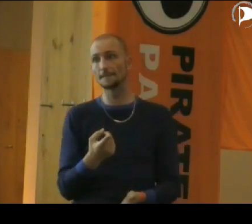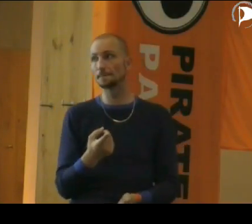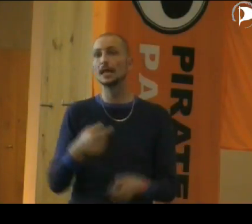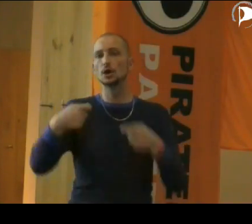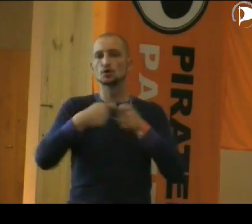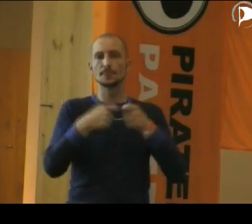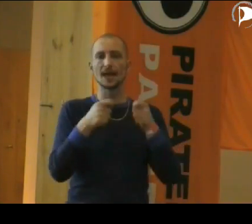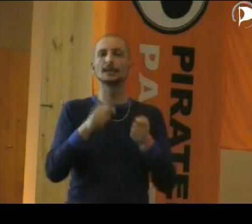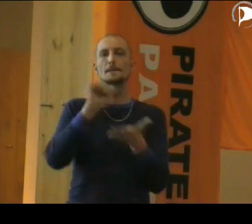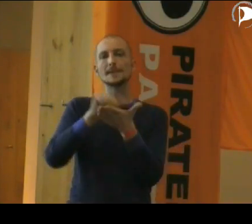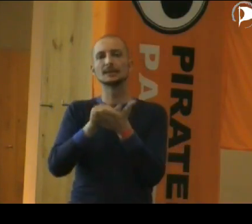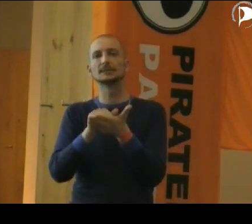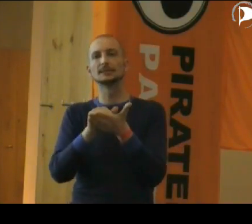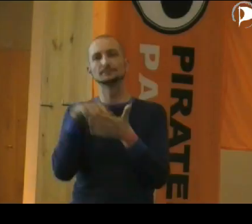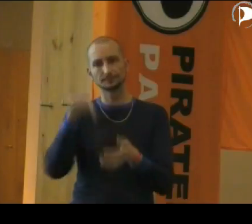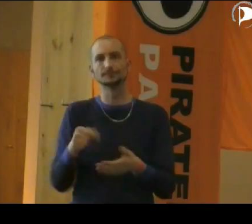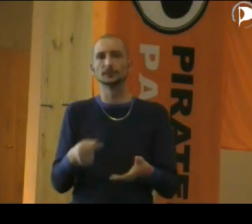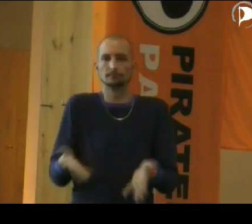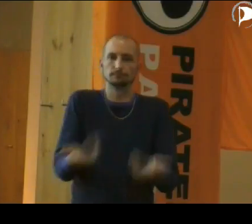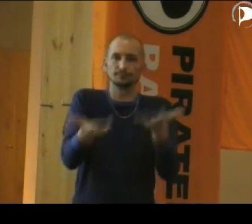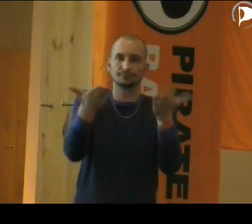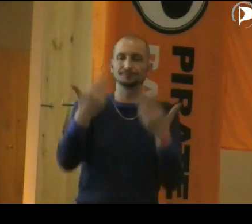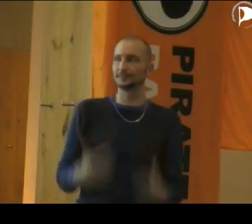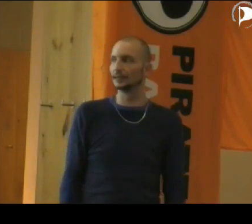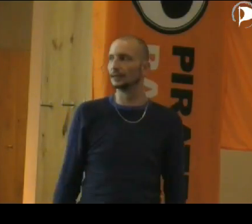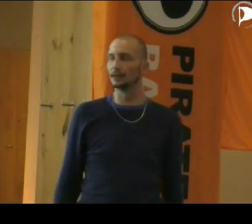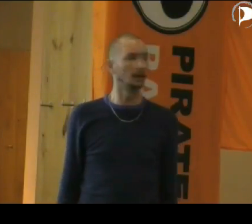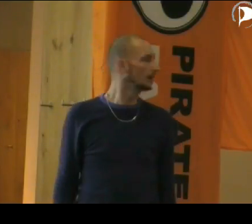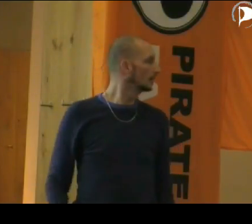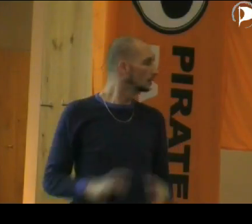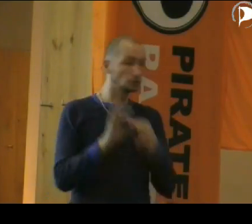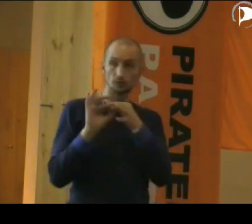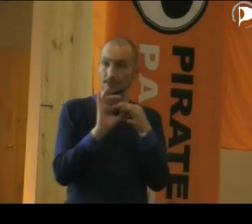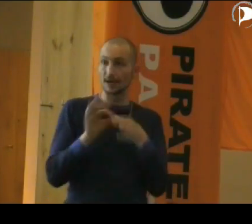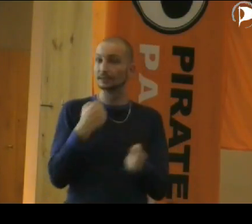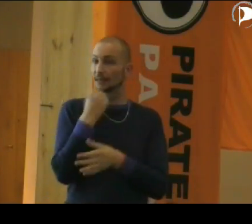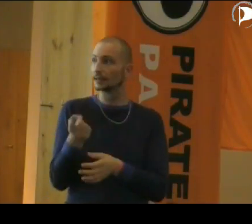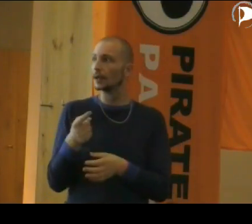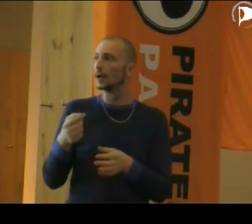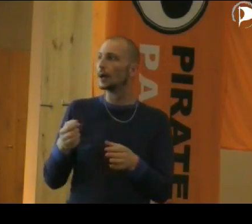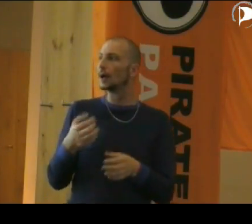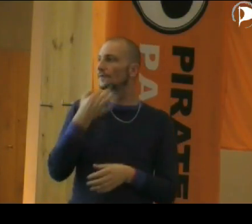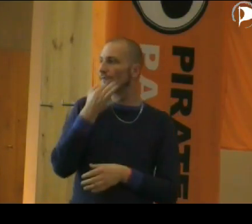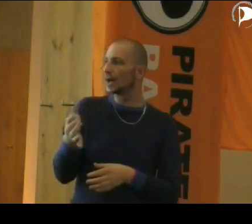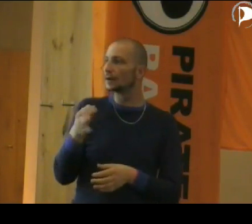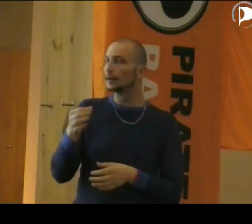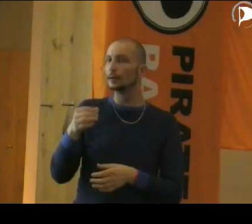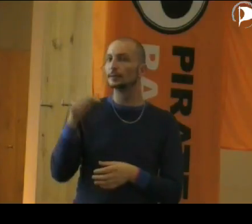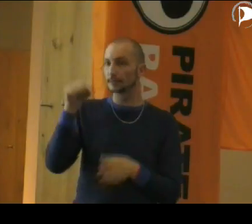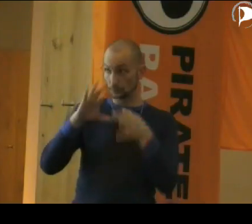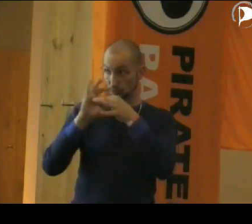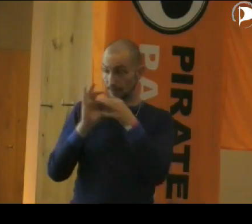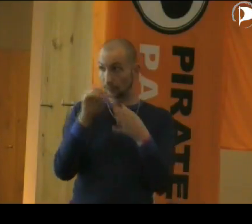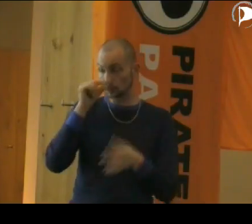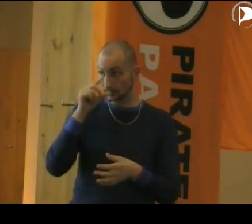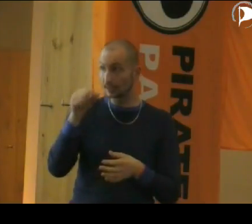kontakt zu den medien forcieren wieder zum besten was sie fragen wir zusätzlich schon noch den bezug von 1 stück habe ich meine es kann sein